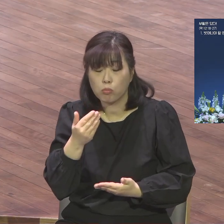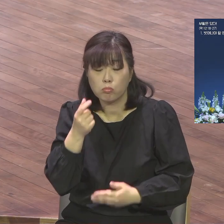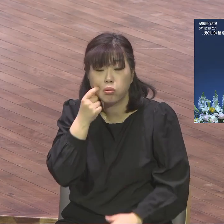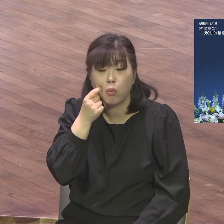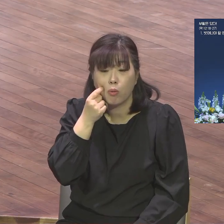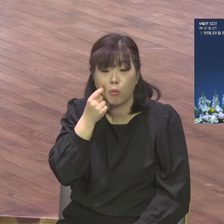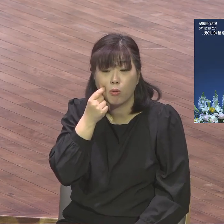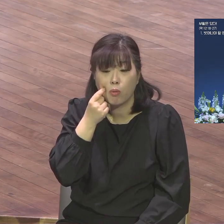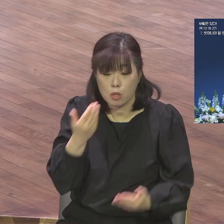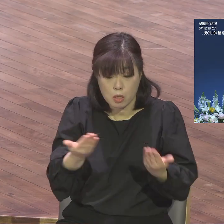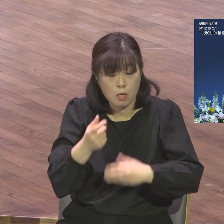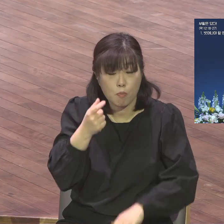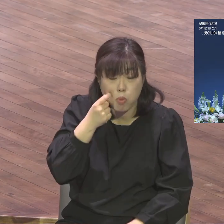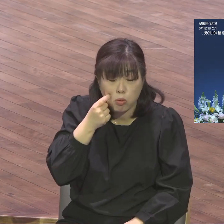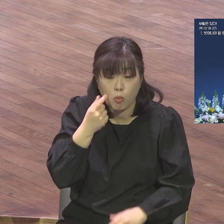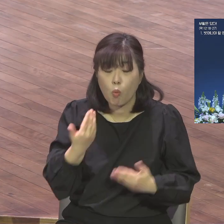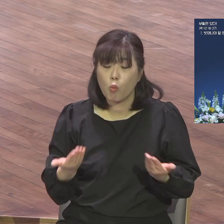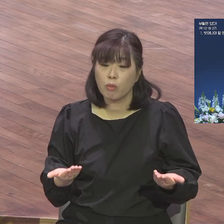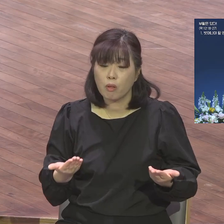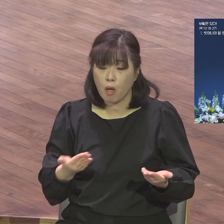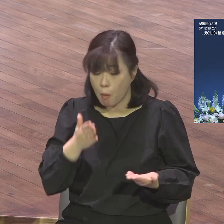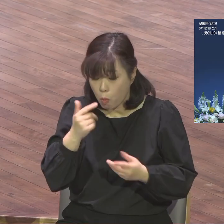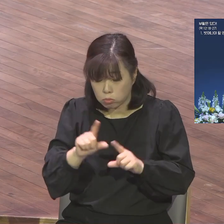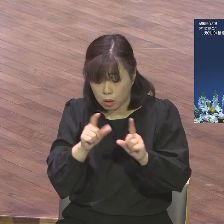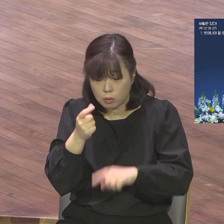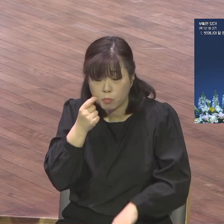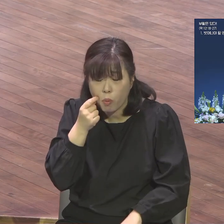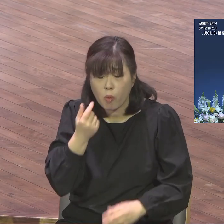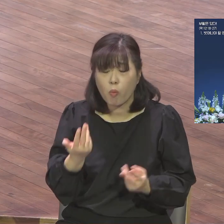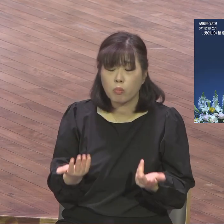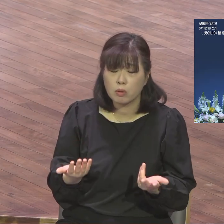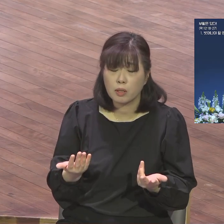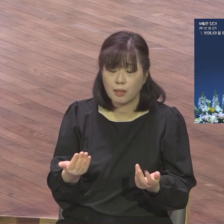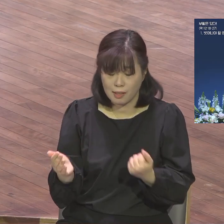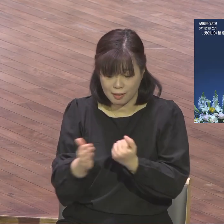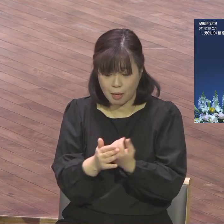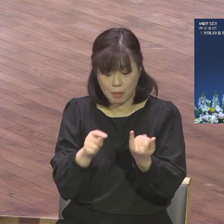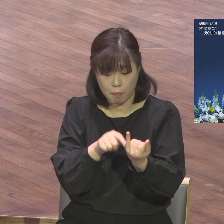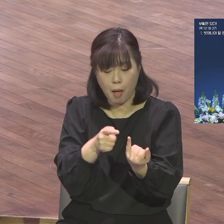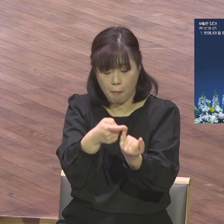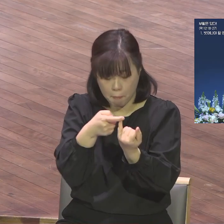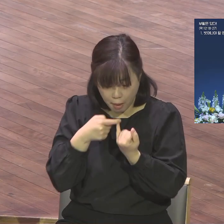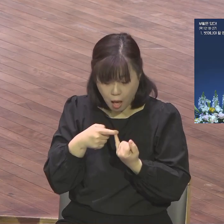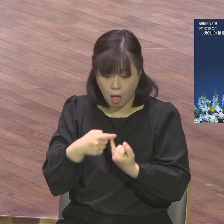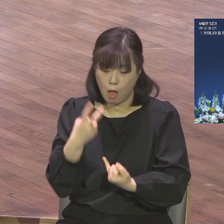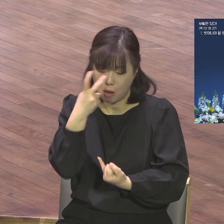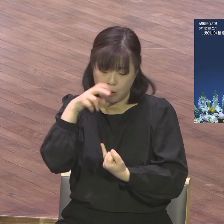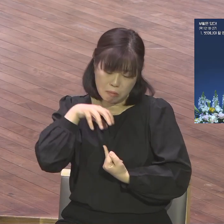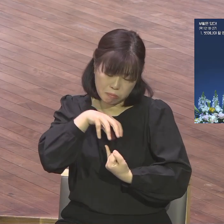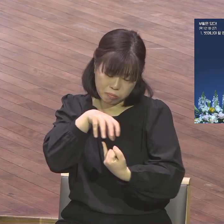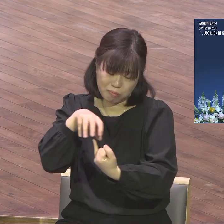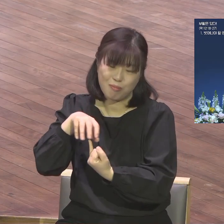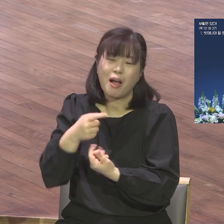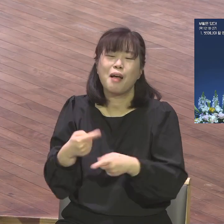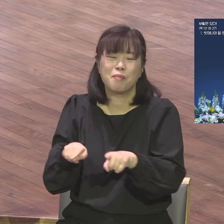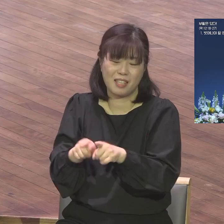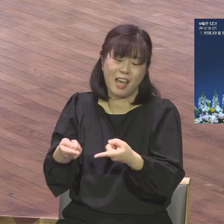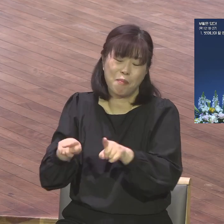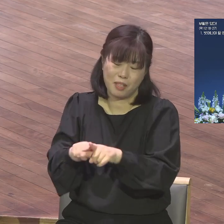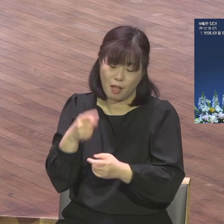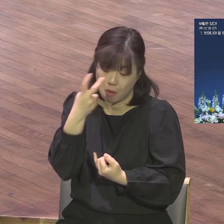만든 거예요. 그 여자가 아무것도 할 수 없으면, 그렇게 결혼해서 아이를 낳으면 그 아이가 같이 살 수 있을 거 아니에요. 그러니까 이제